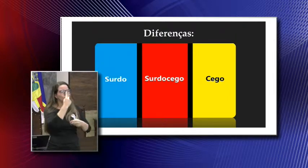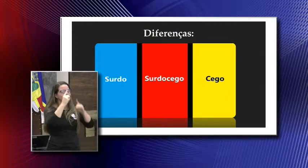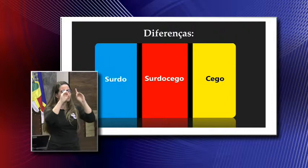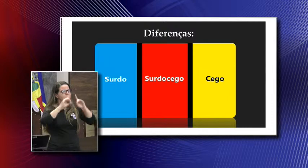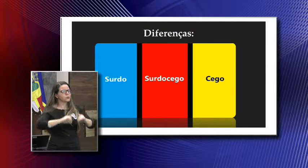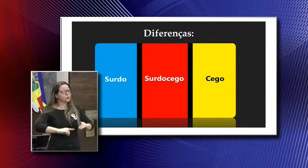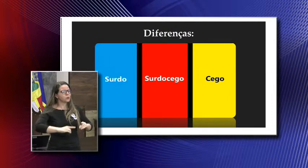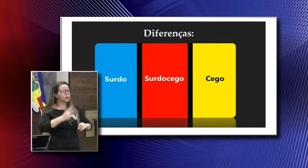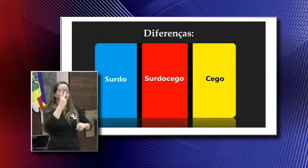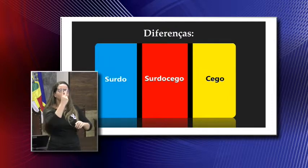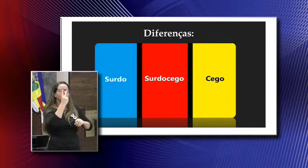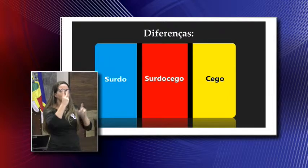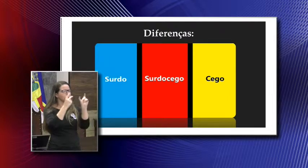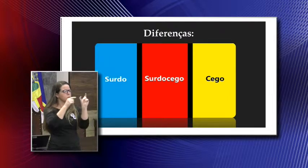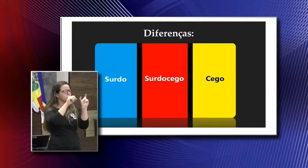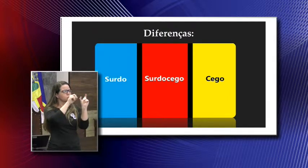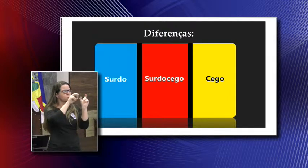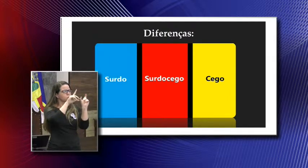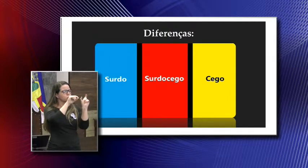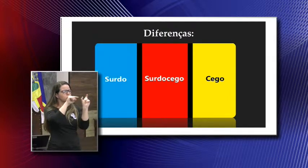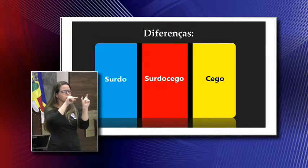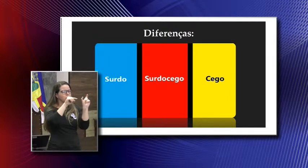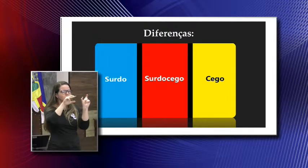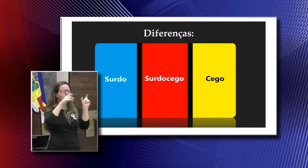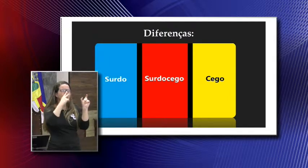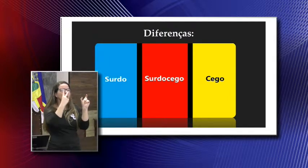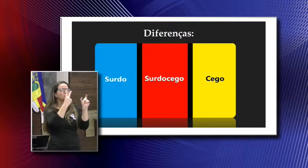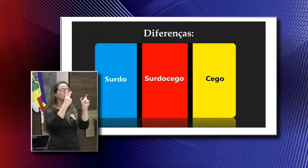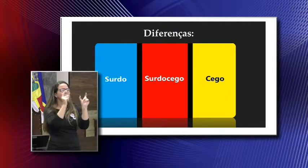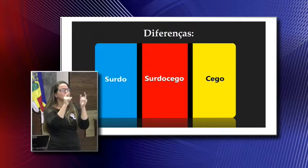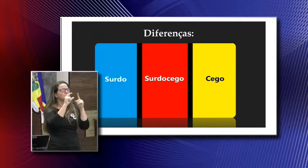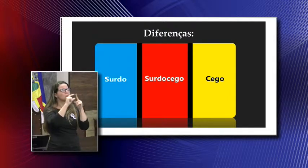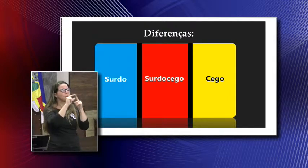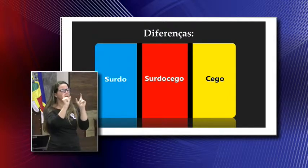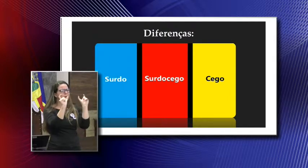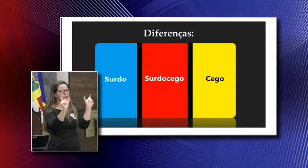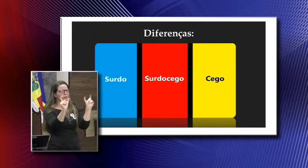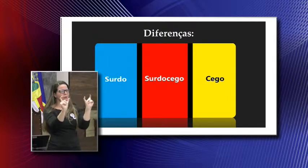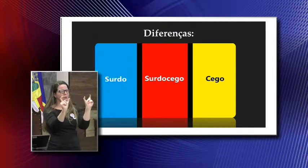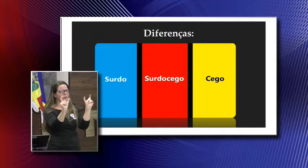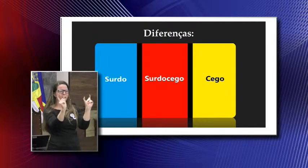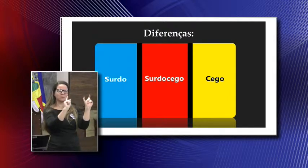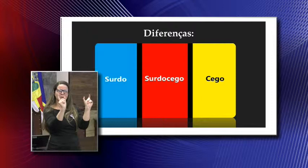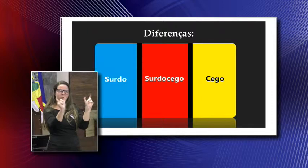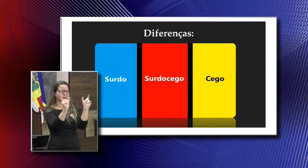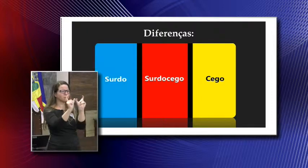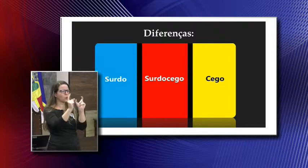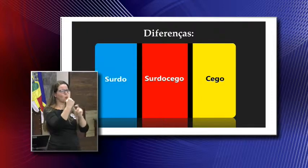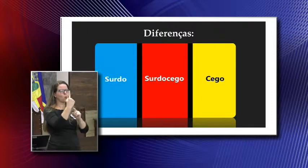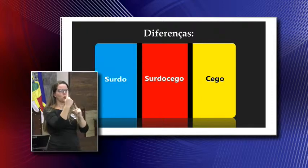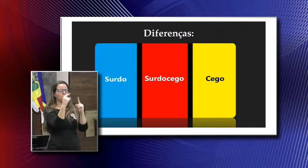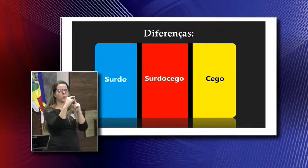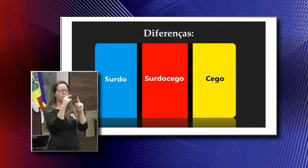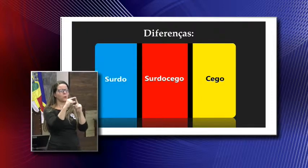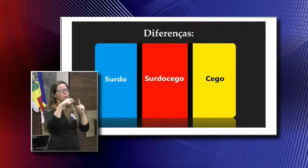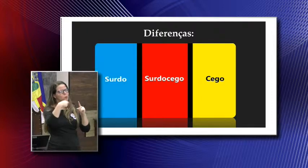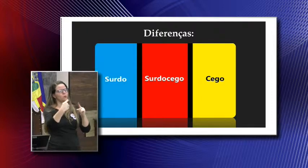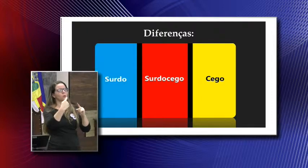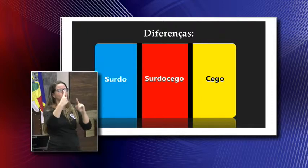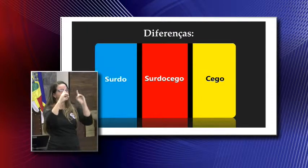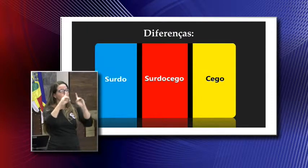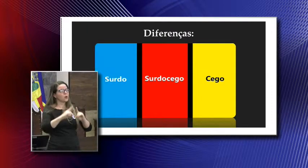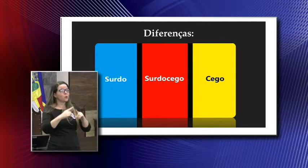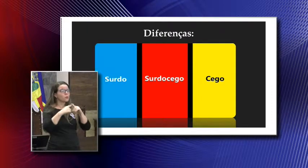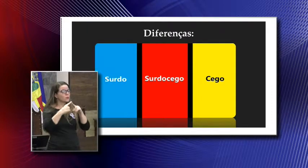públicas específicas para a pessoa com surdo-cegueira. E não simplesmente aquilo que já é oferecido para pessoas surdas e aquilo que já